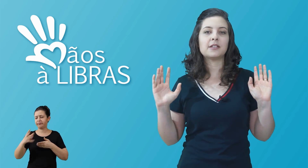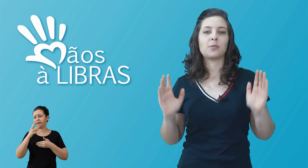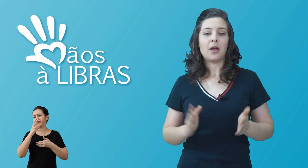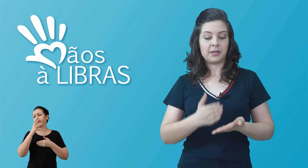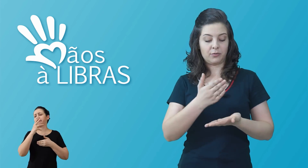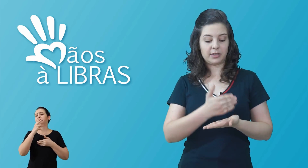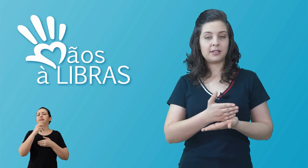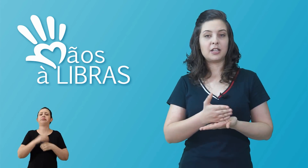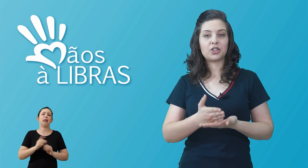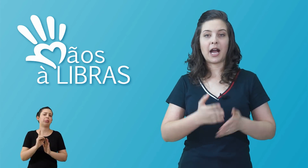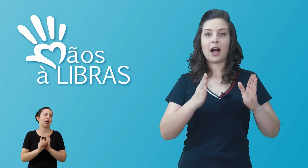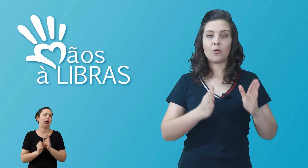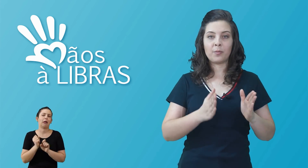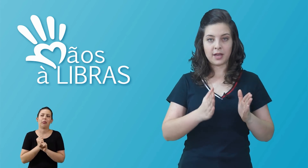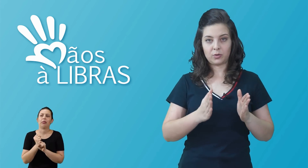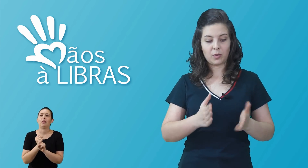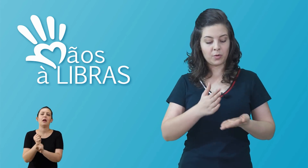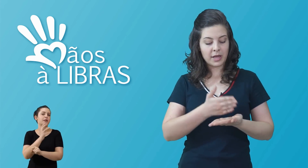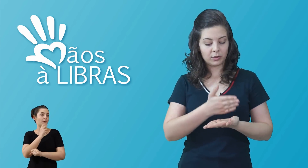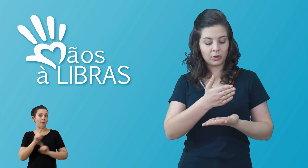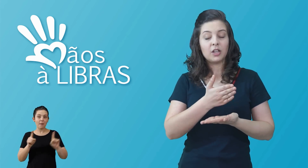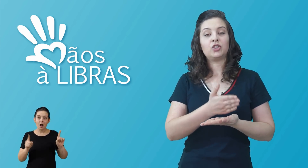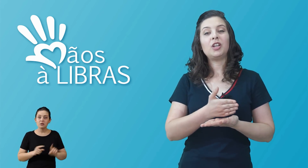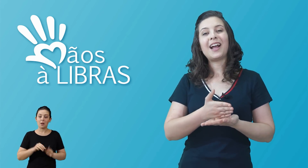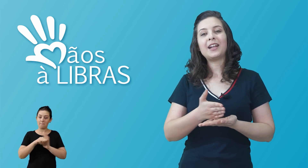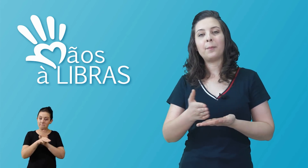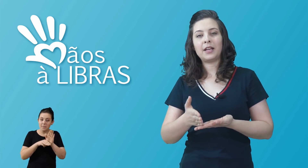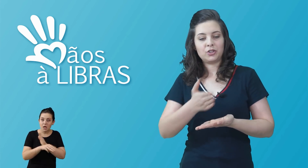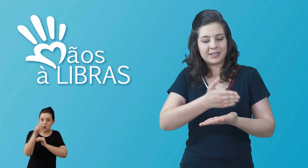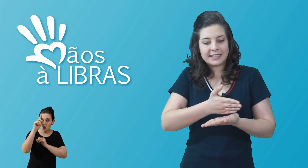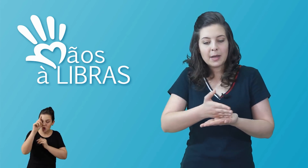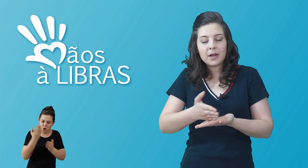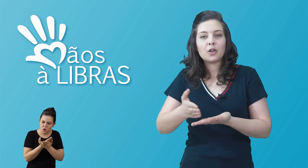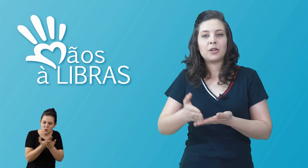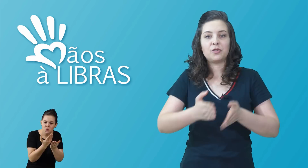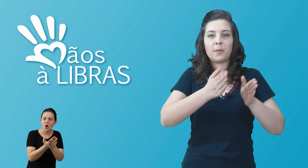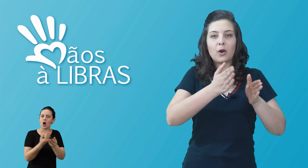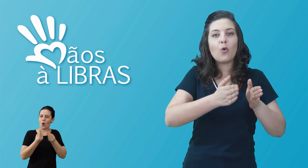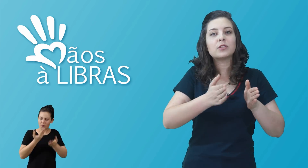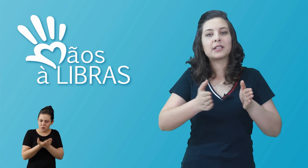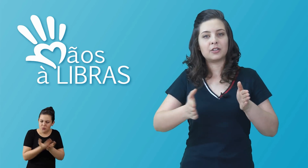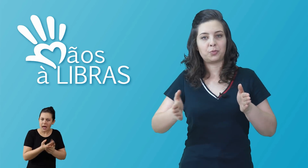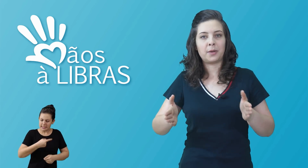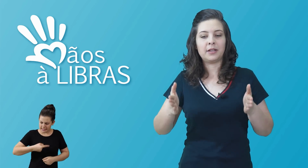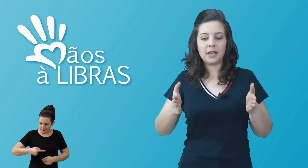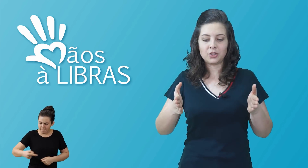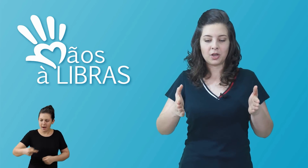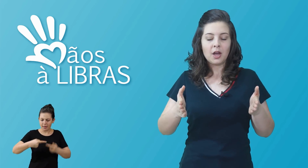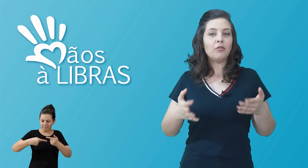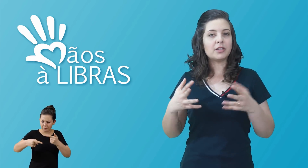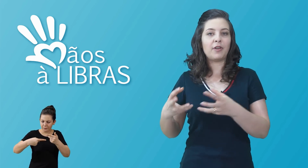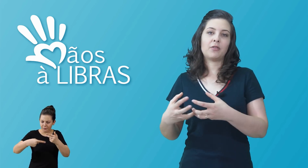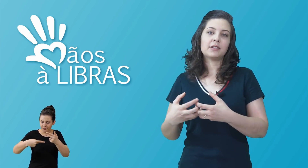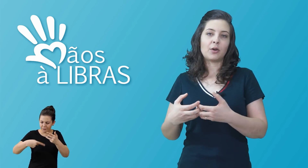décadas mesmo. Mas se você se dedicar ao meu método, diariamente, semanalmente, de forma constante,